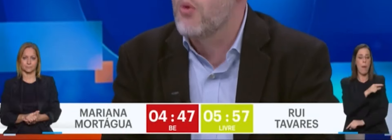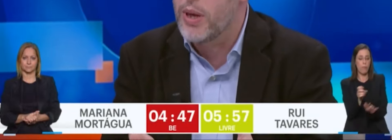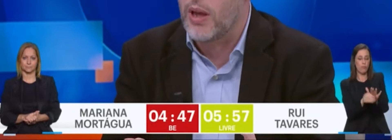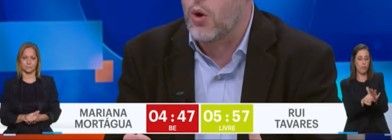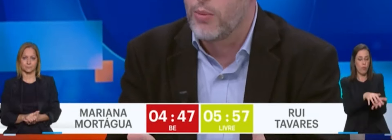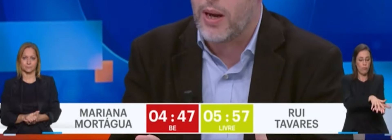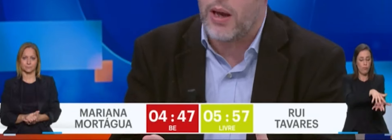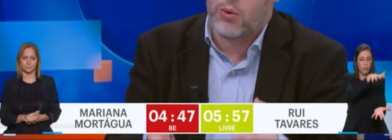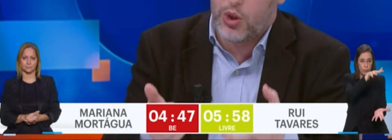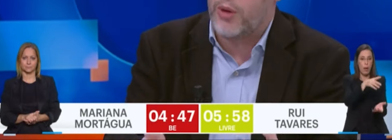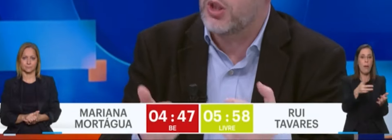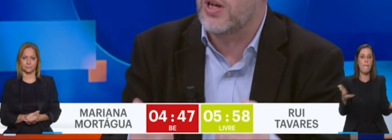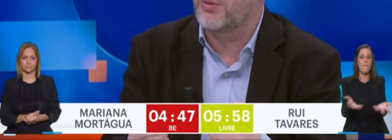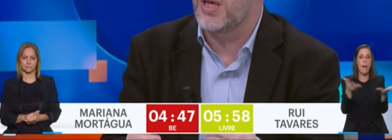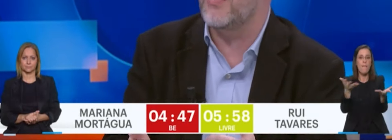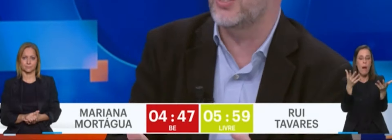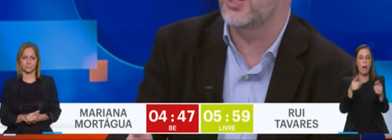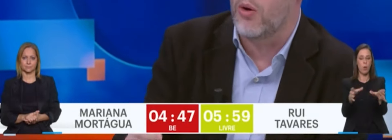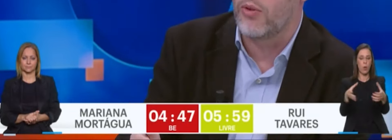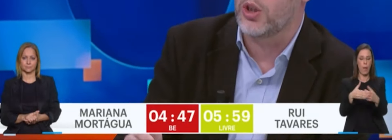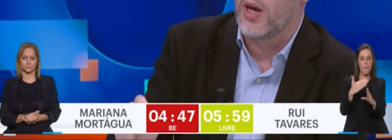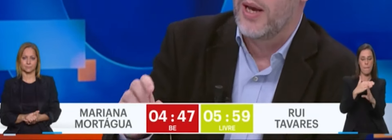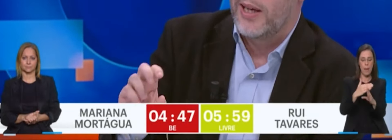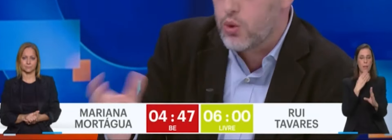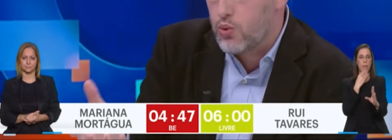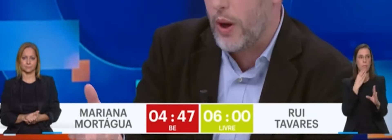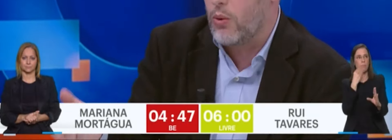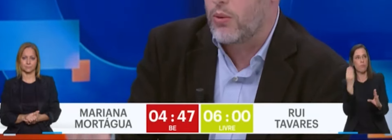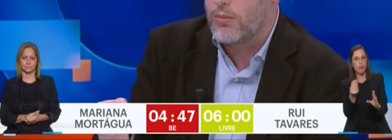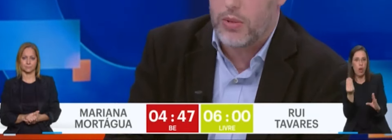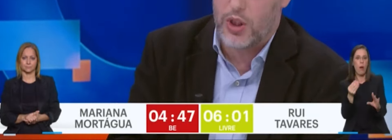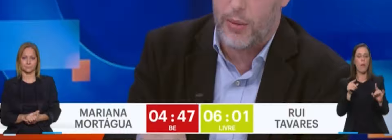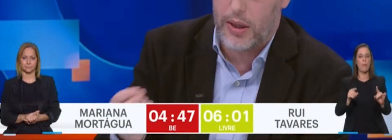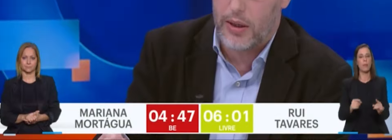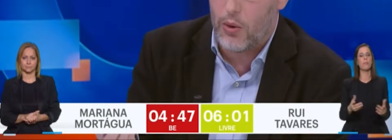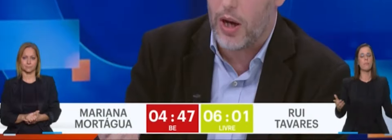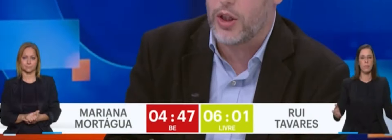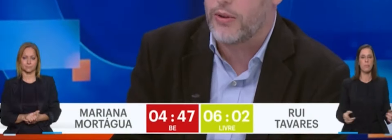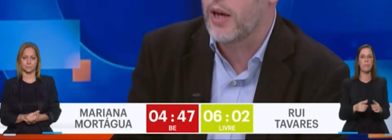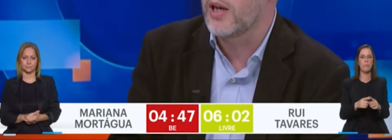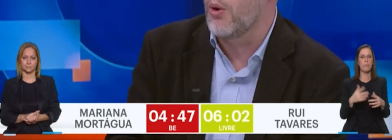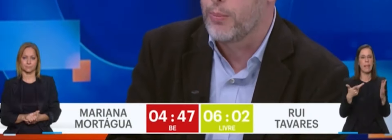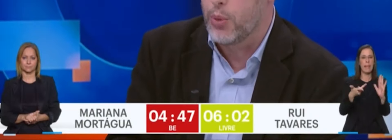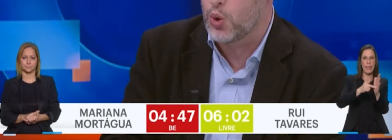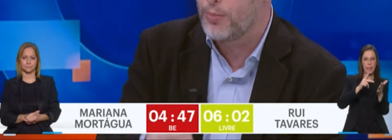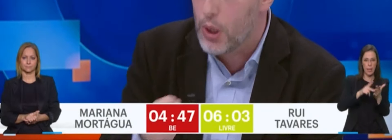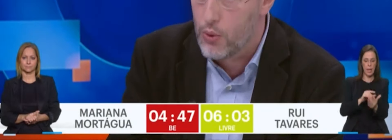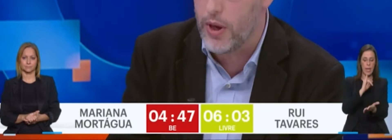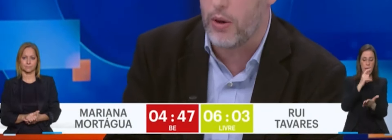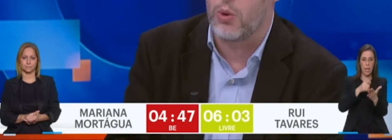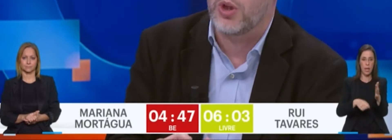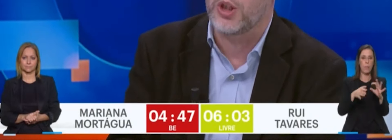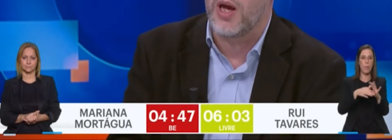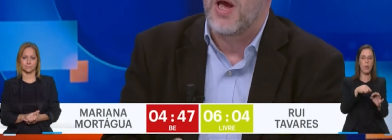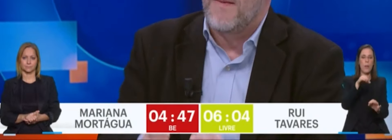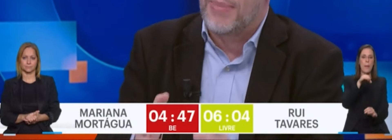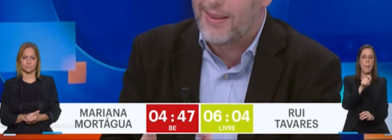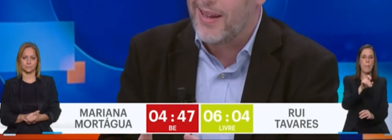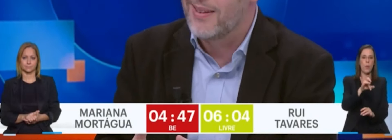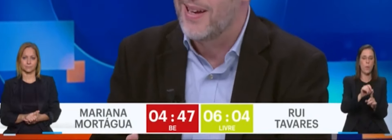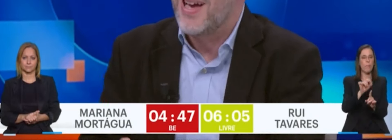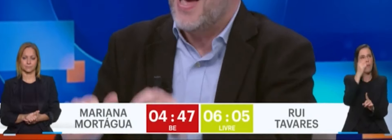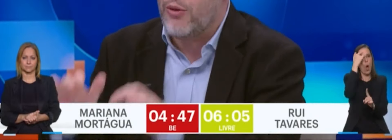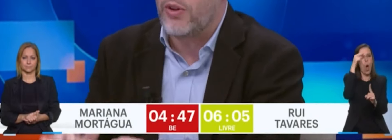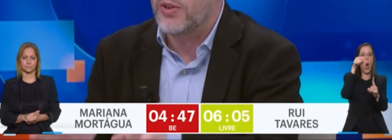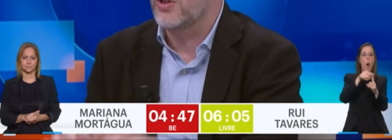para fomentar o mercado nos segmentos de classe média baixa e jovens Isto é chama em linguagem técnica um imposto pigui ano ou seja